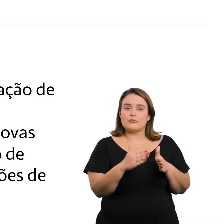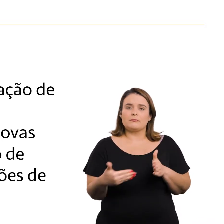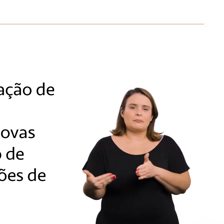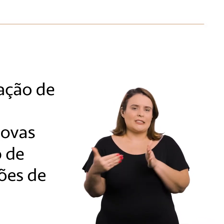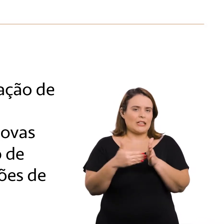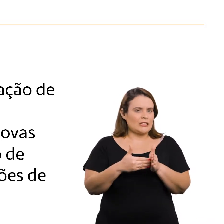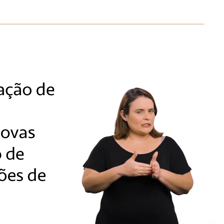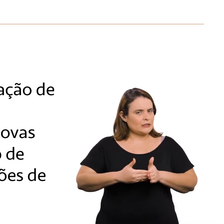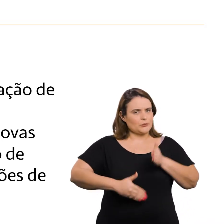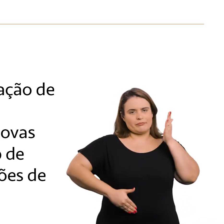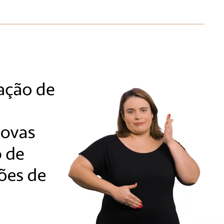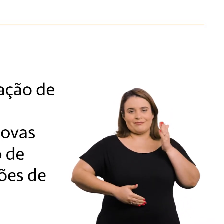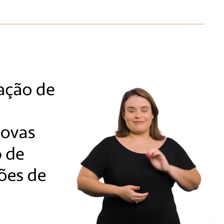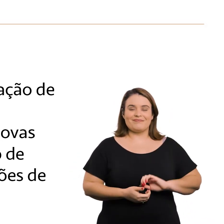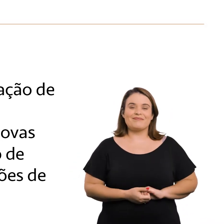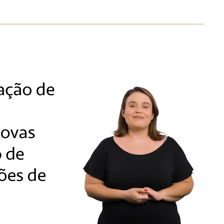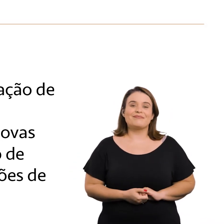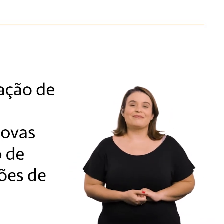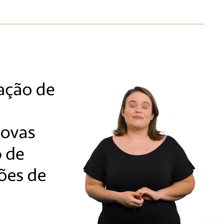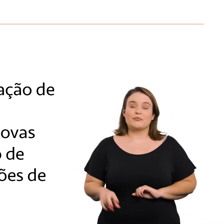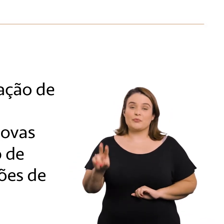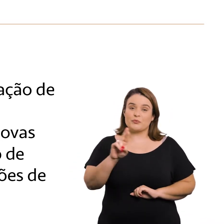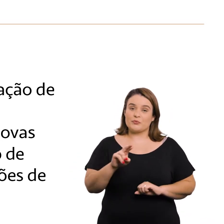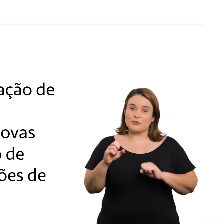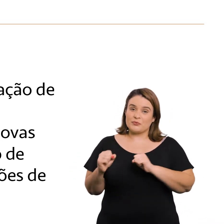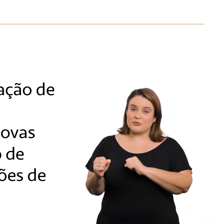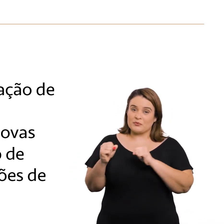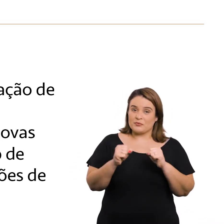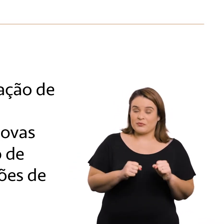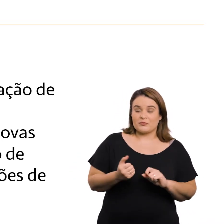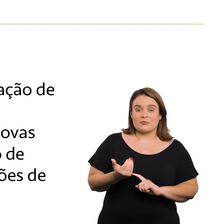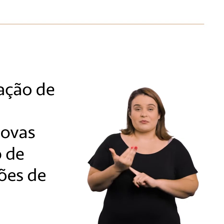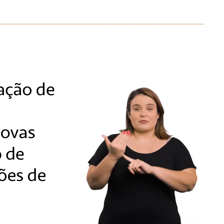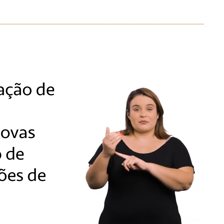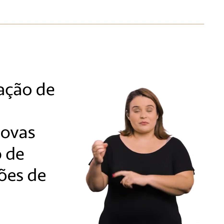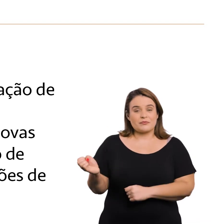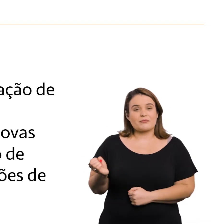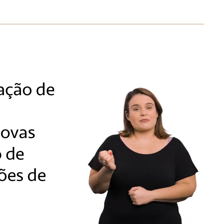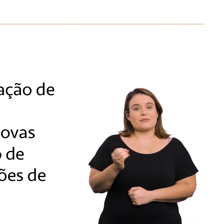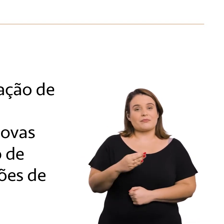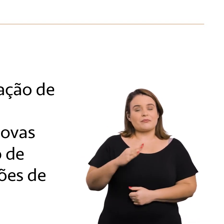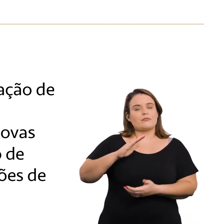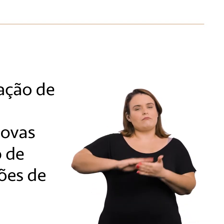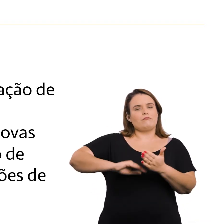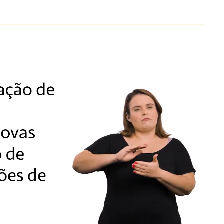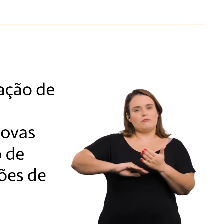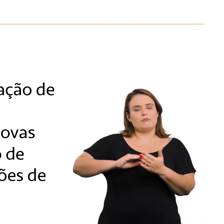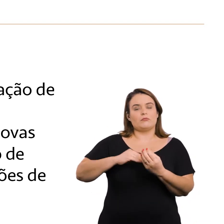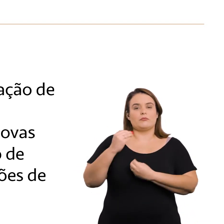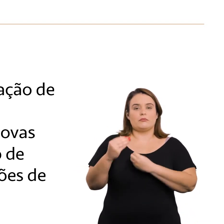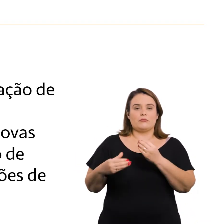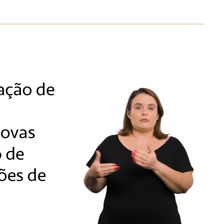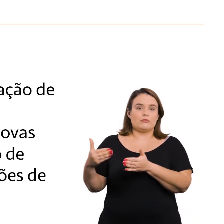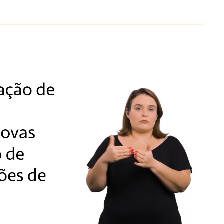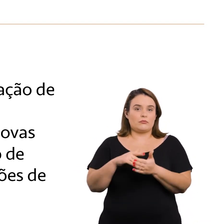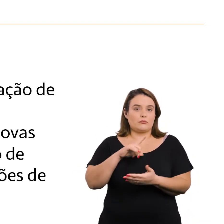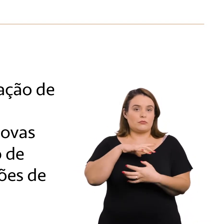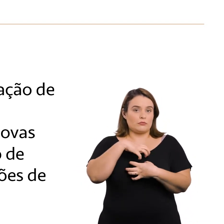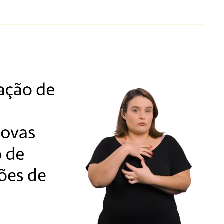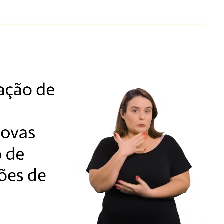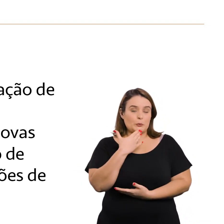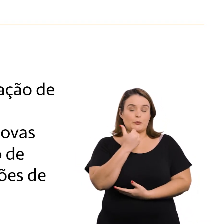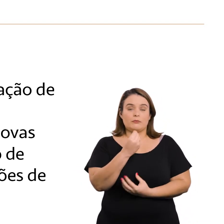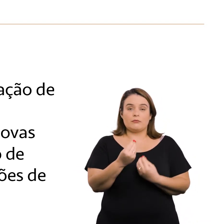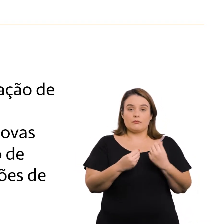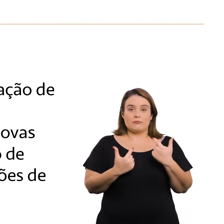mediante a eliminação de barreiras, utilizar o potencial das novas tecnologias para a eliminação de barreiras e